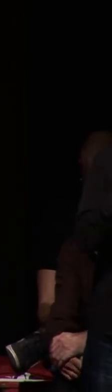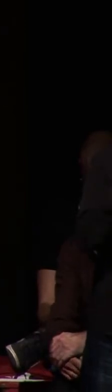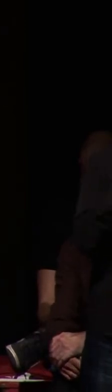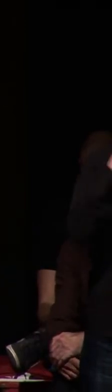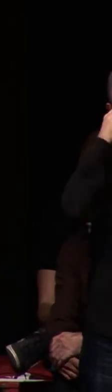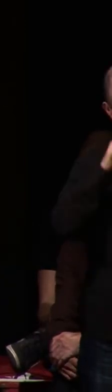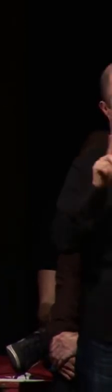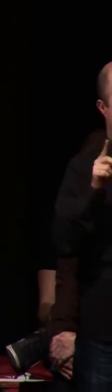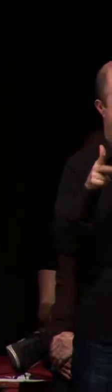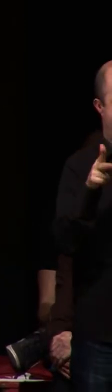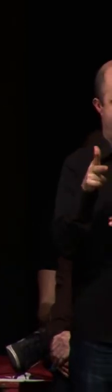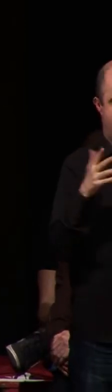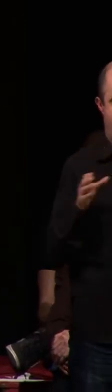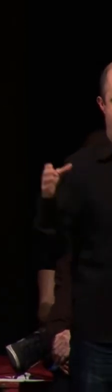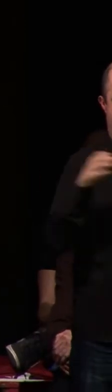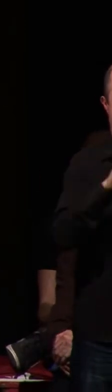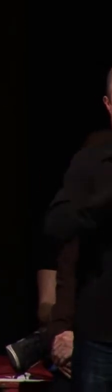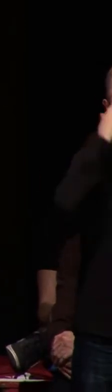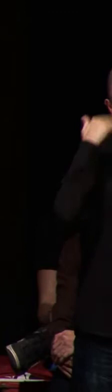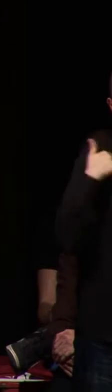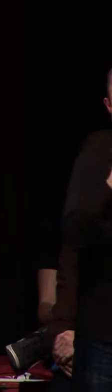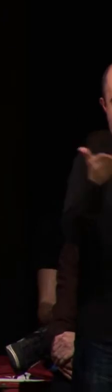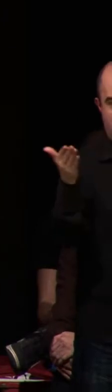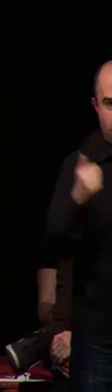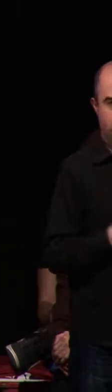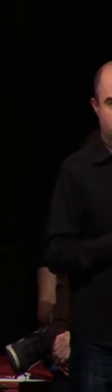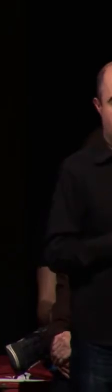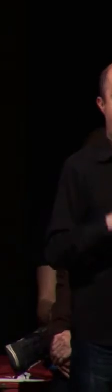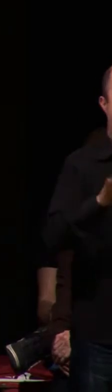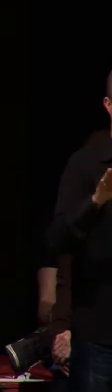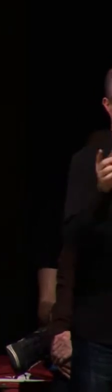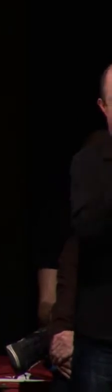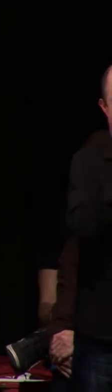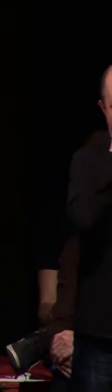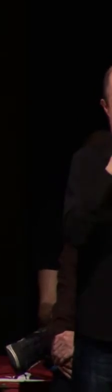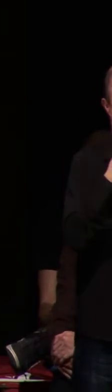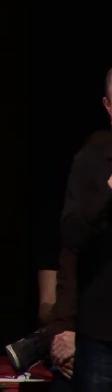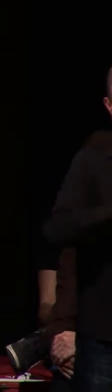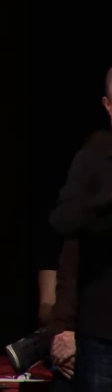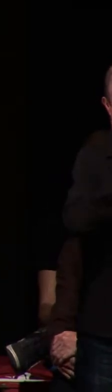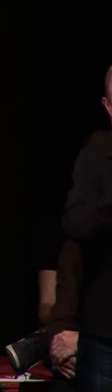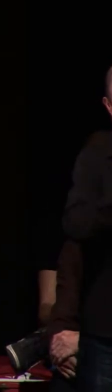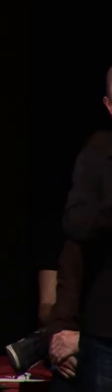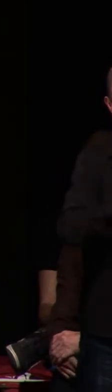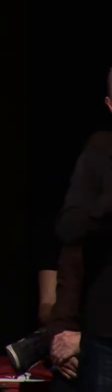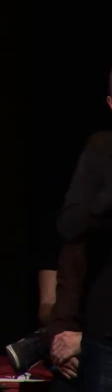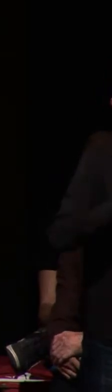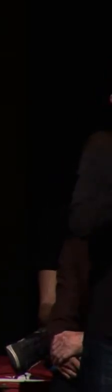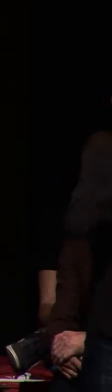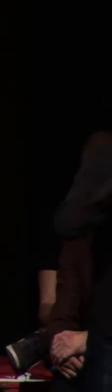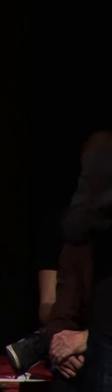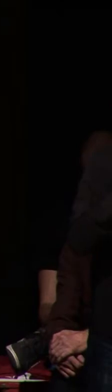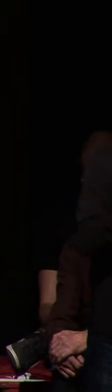ens respecten els drets col·lectius dels pobles. Però tampoc es pot construir la independència parlant